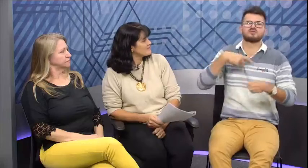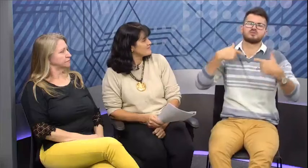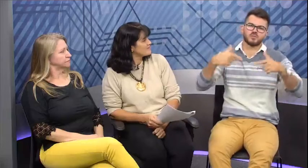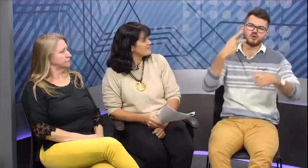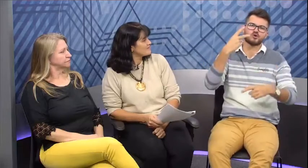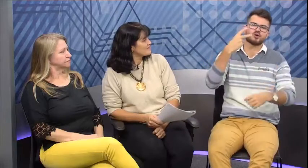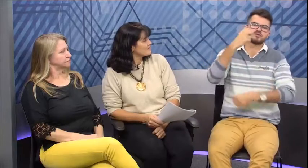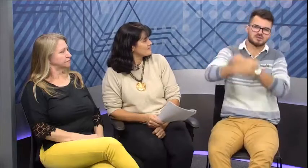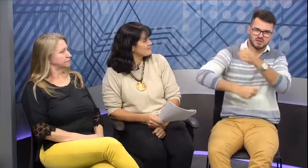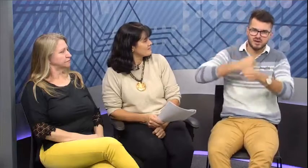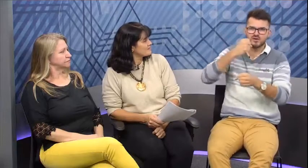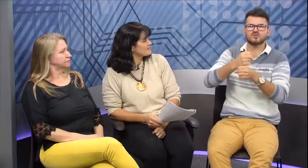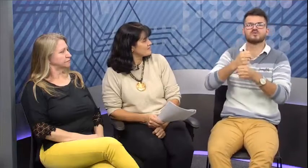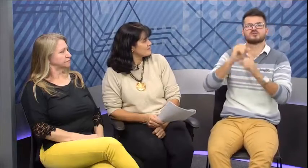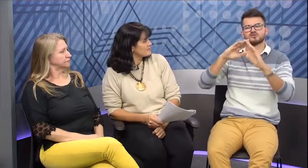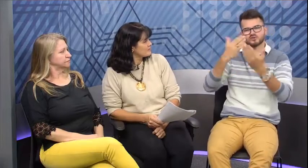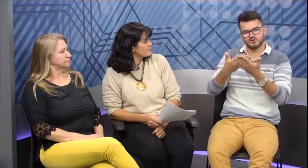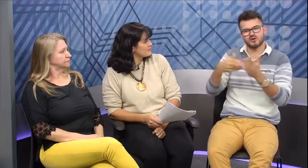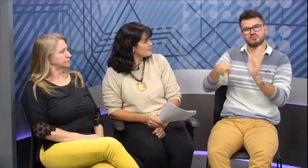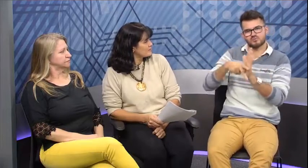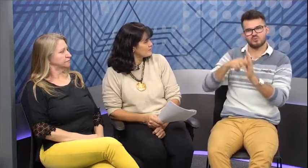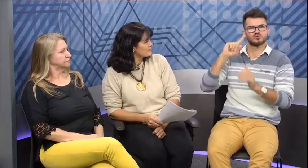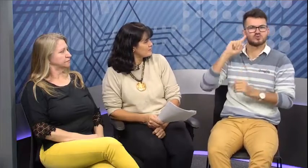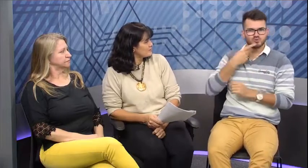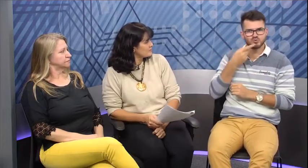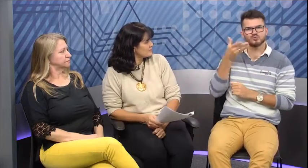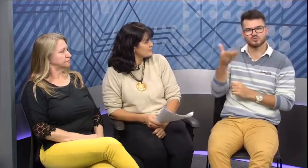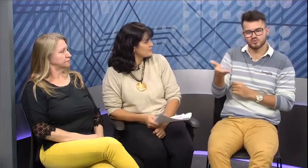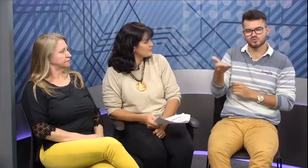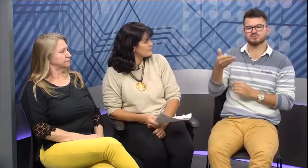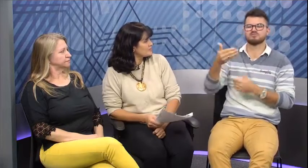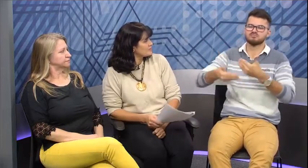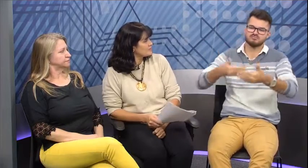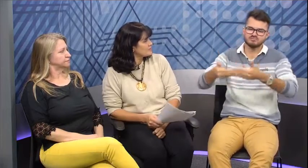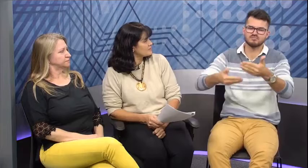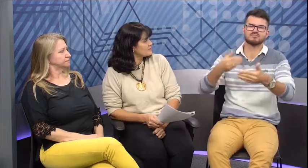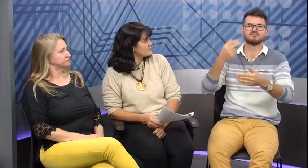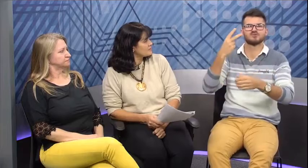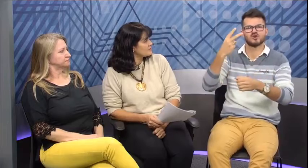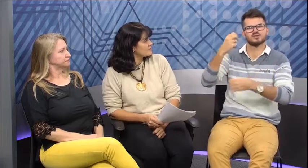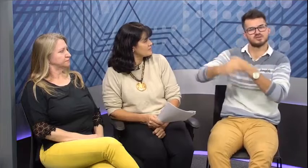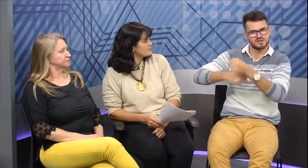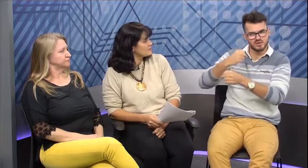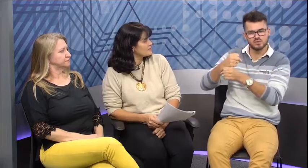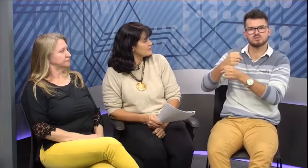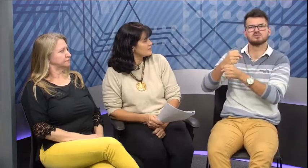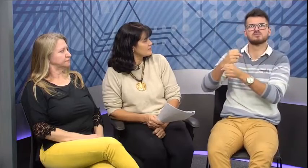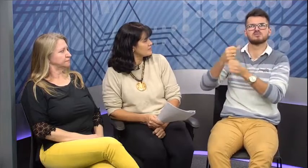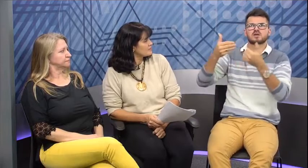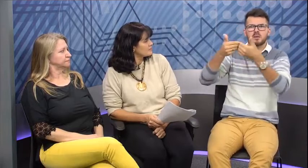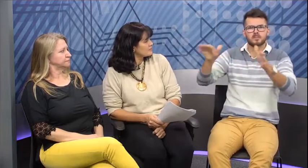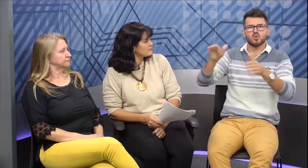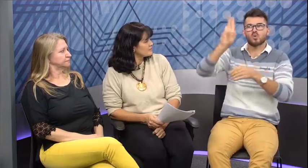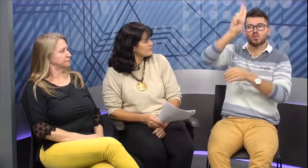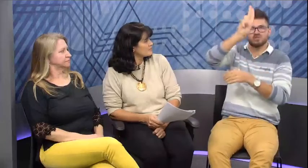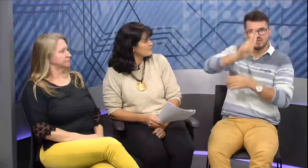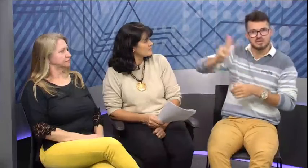agora, né, eu voltei então como professor, trabalhei durante 2 anos dentro do colégio, e depois